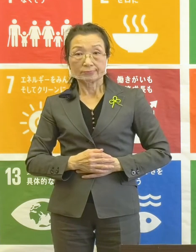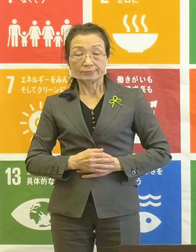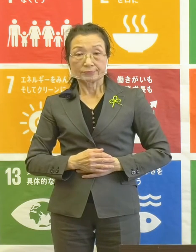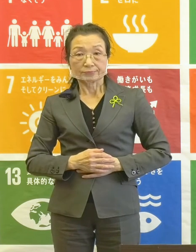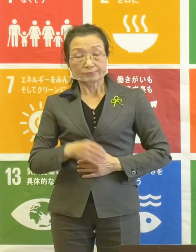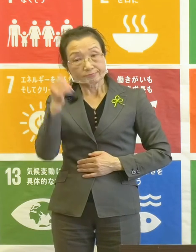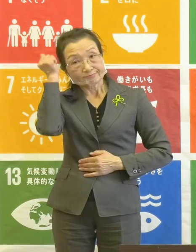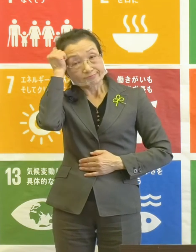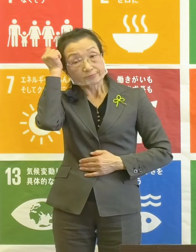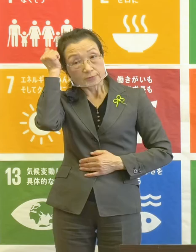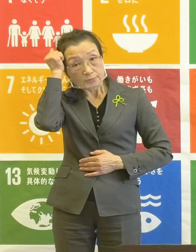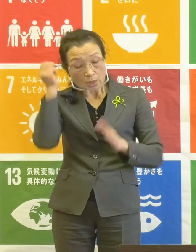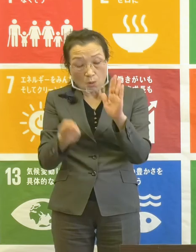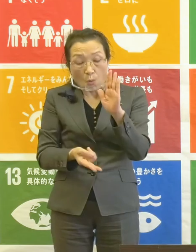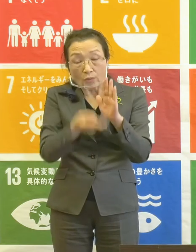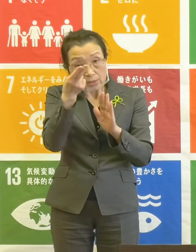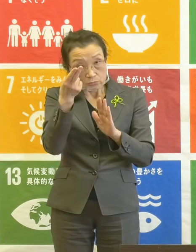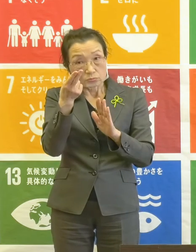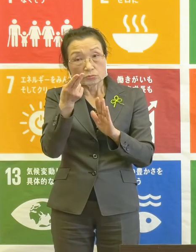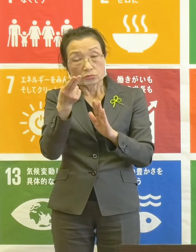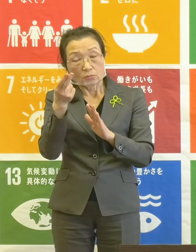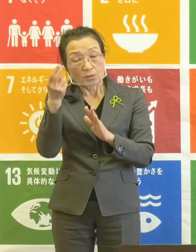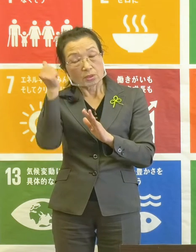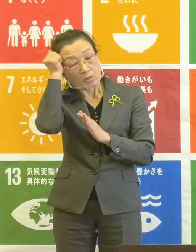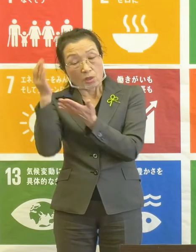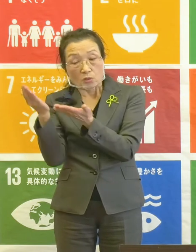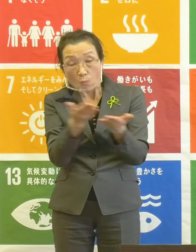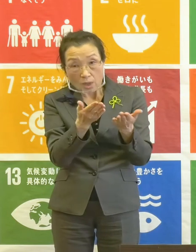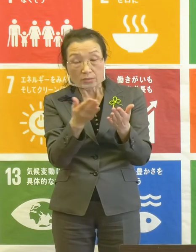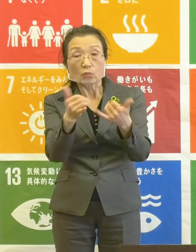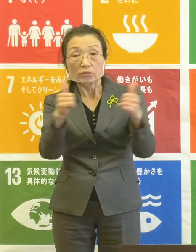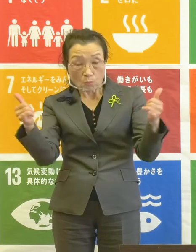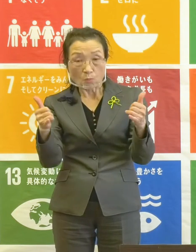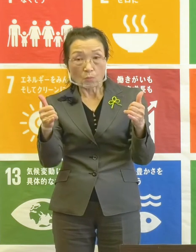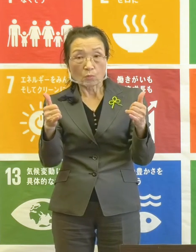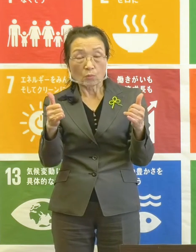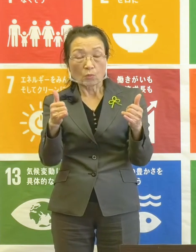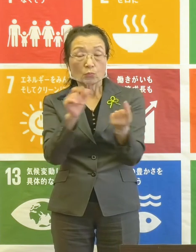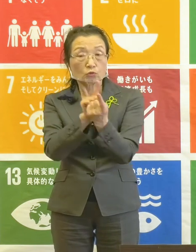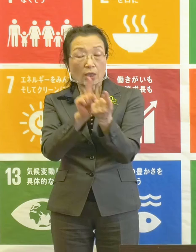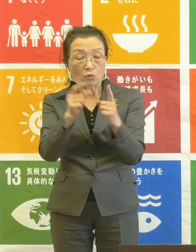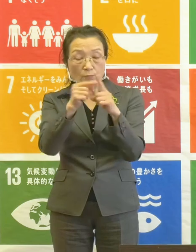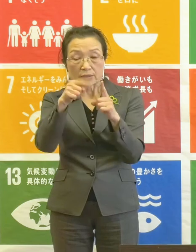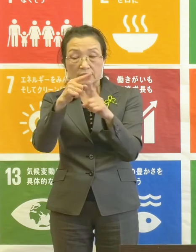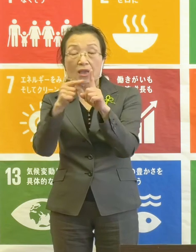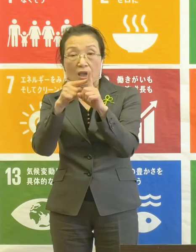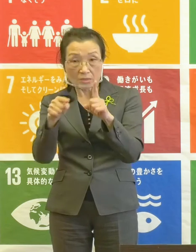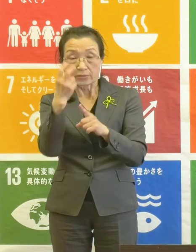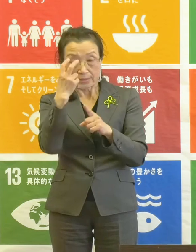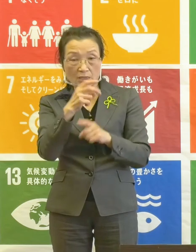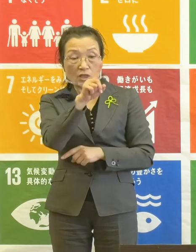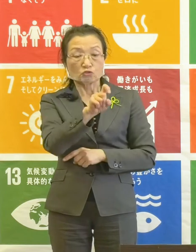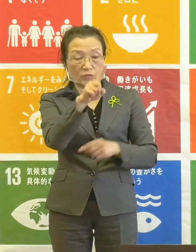宿泊事業者の方への PCR 検査、こちらは1月は11施設